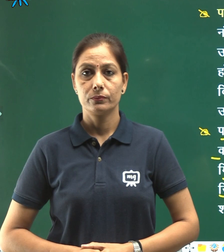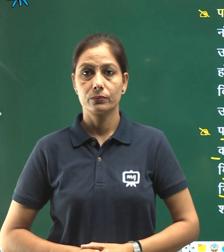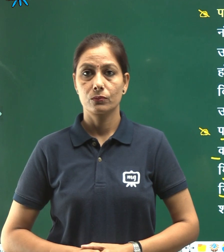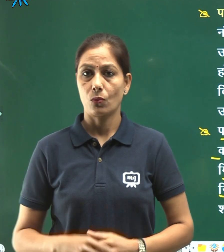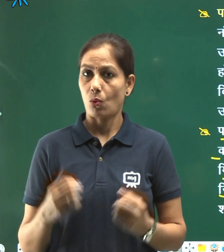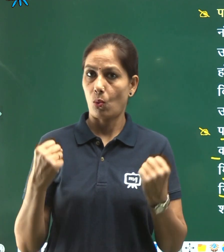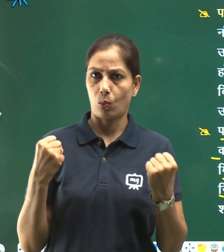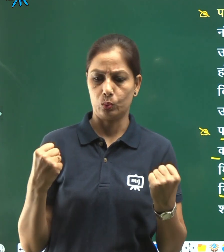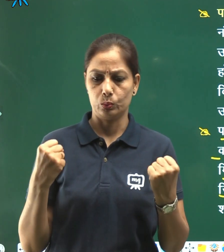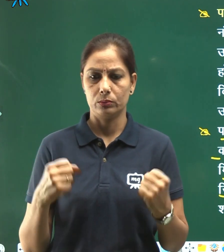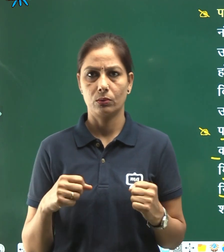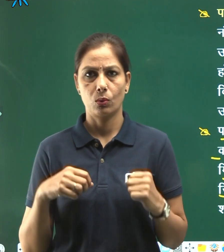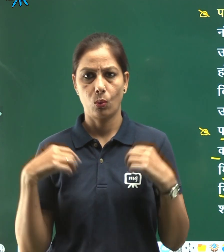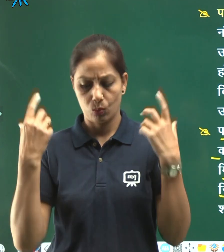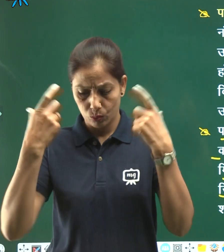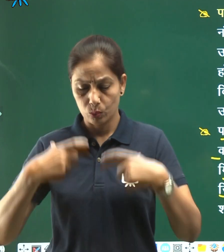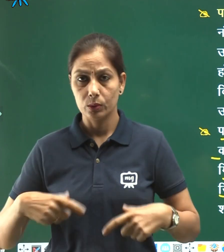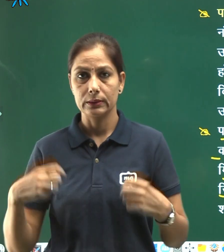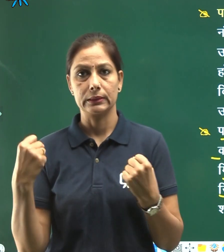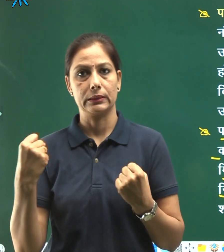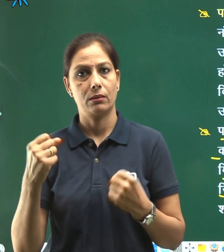सुडौल और मजबूत शरीर वाला